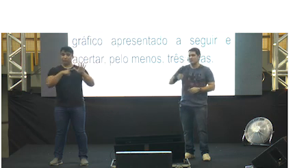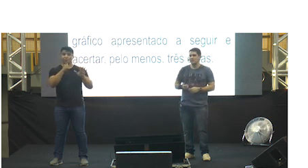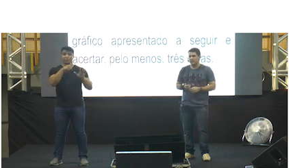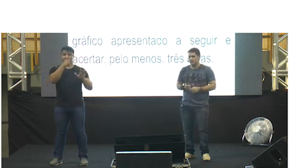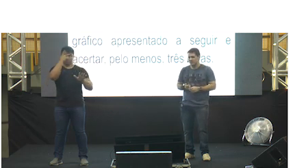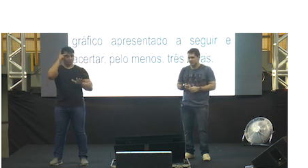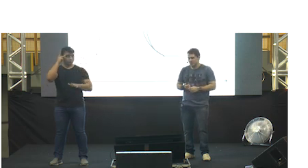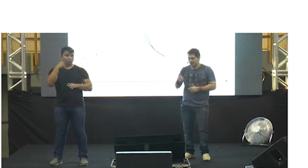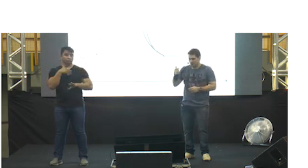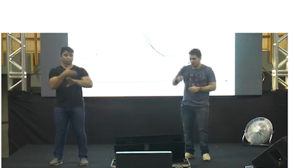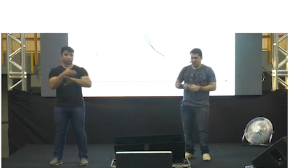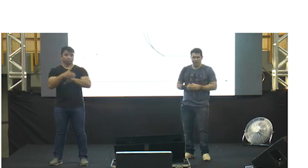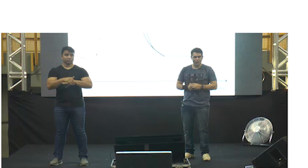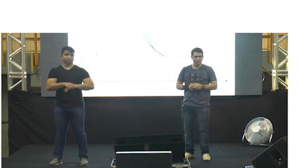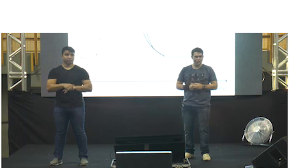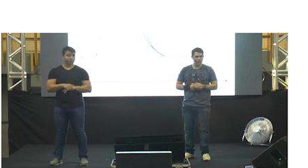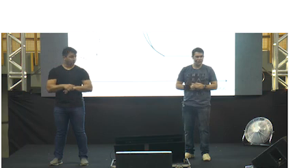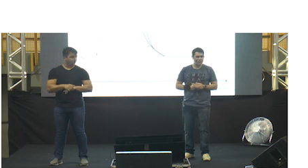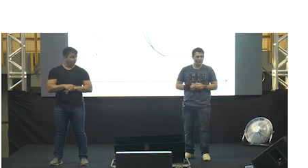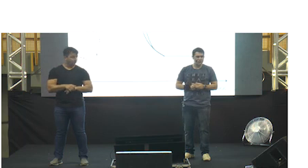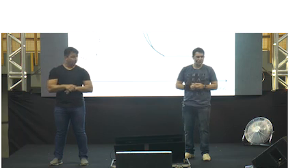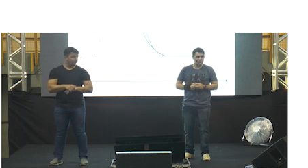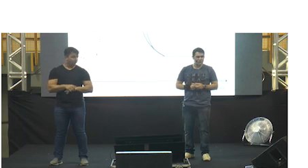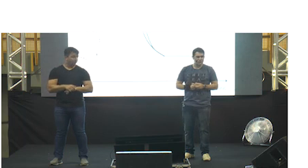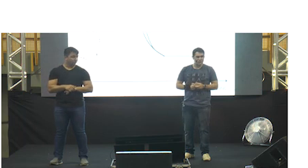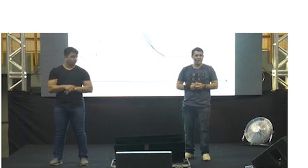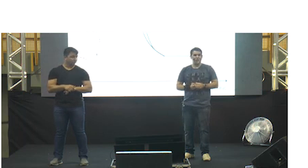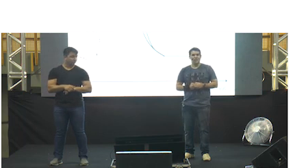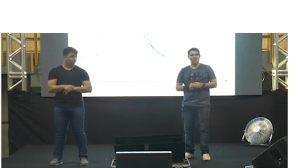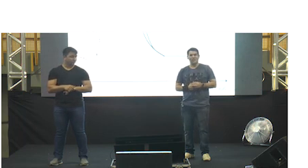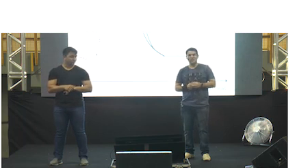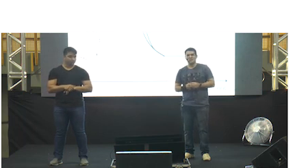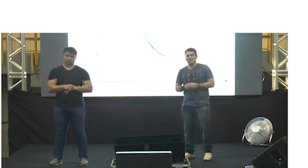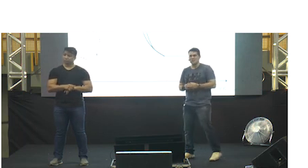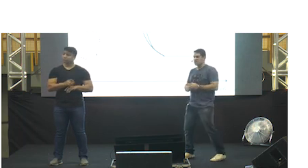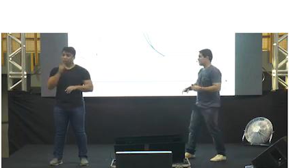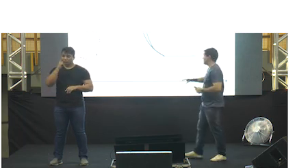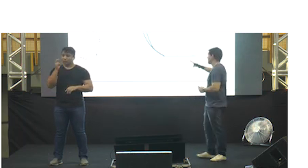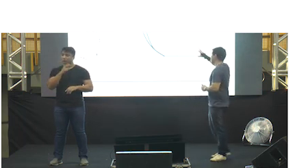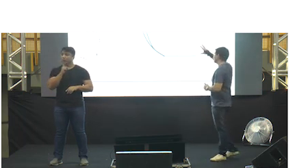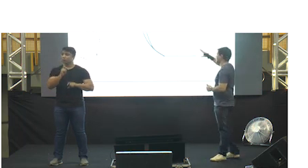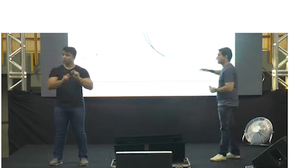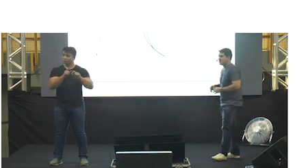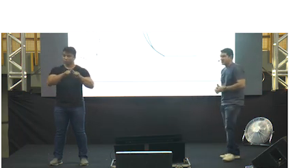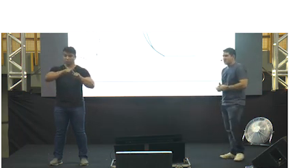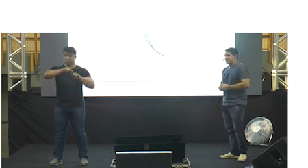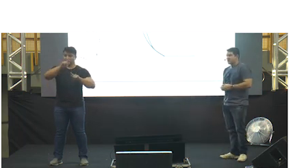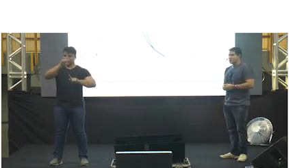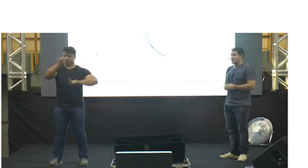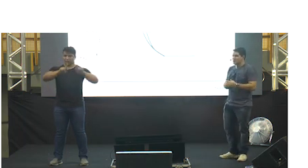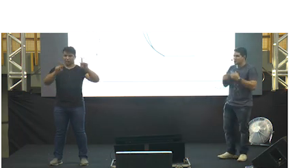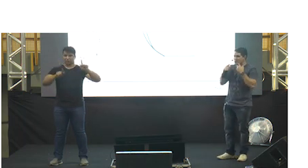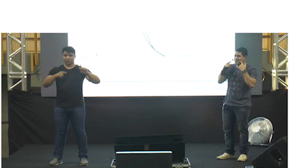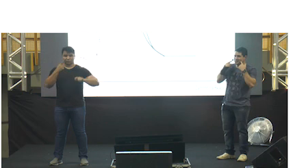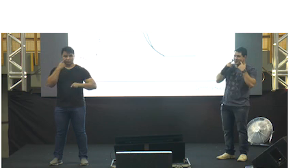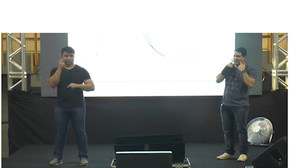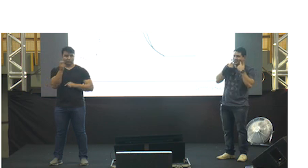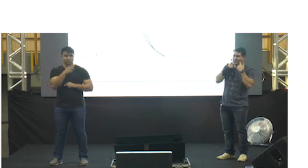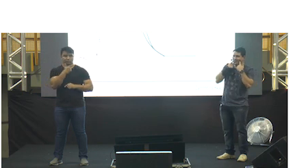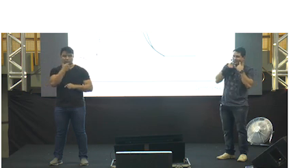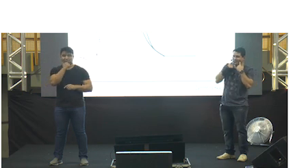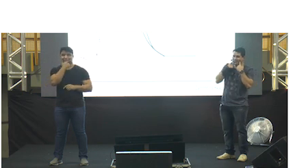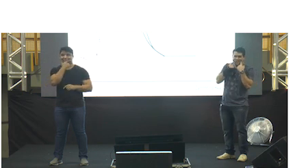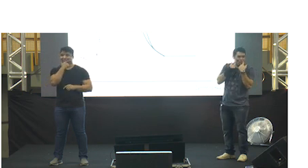pelo menos 3 delas. Olha o gráfico. Ei, vai fazer uma entrevista, vê um gráfico desse. Tu já abre um sorrisão,